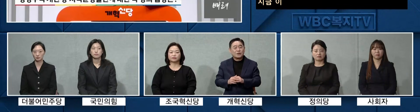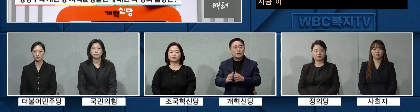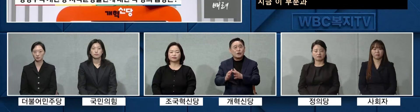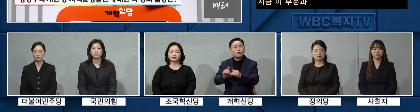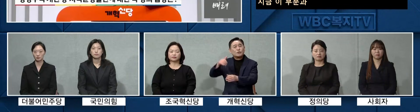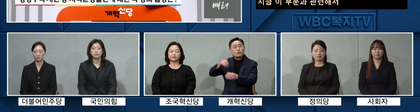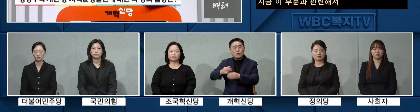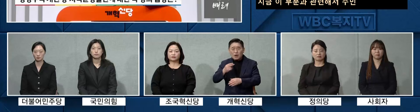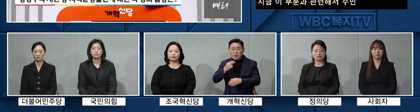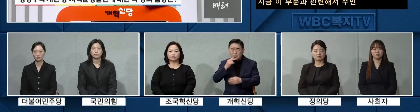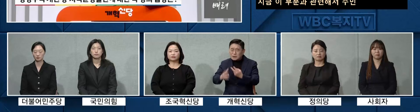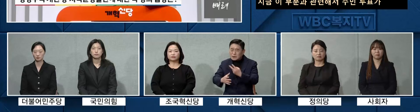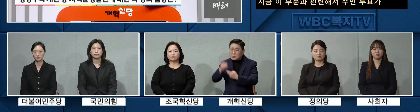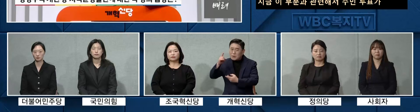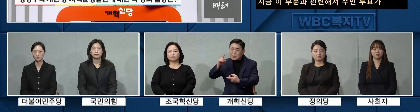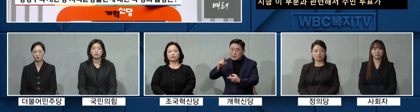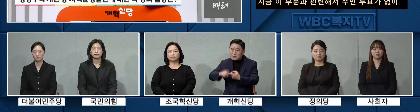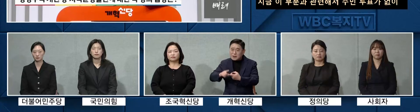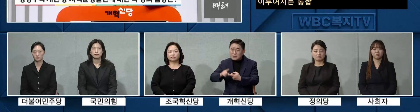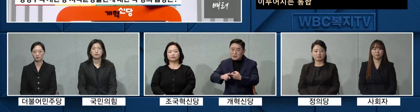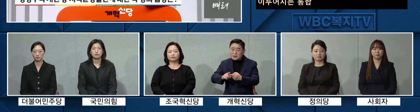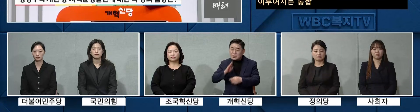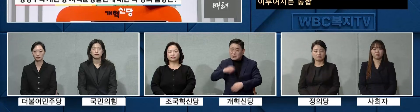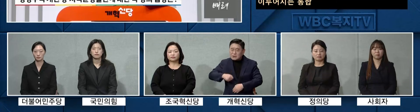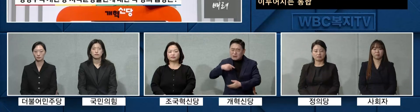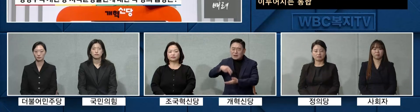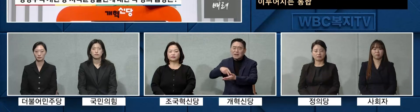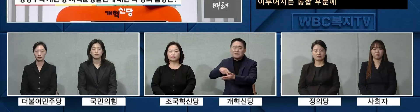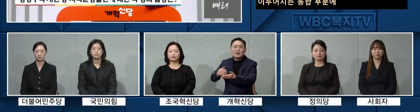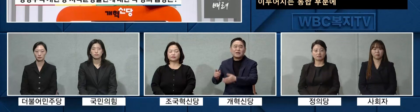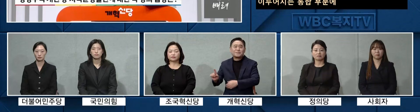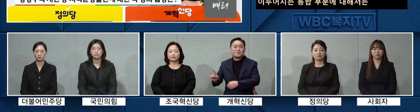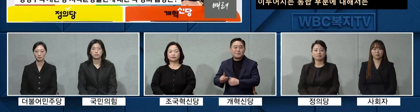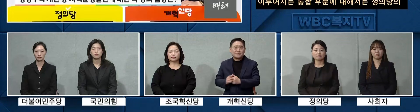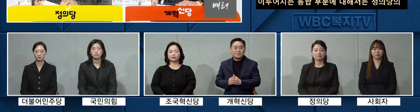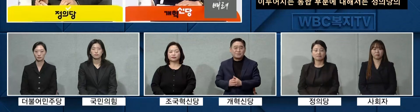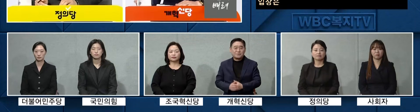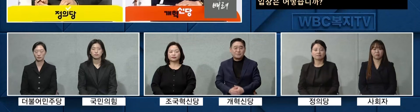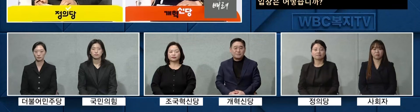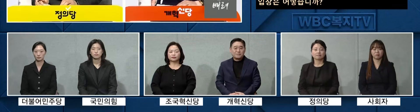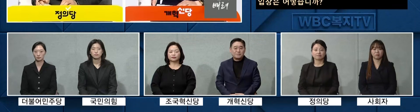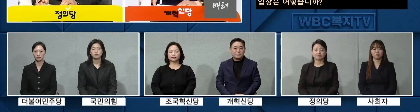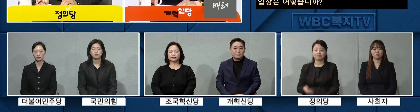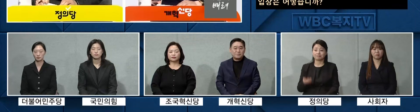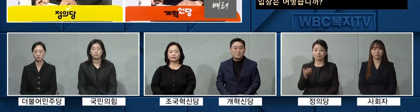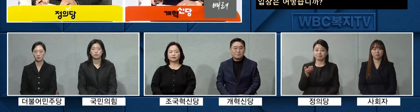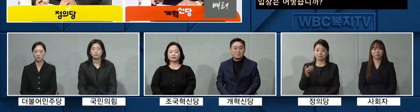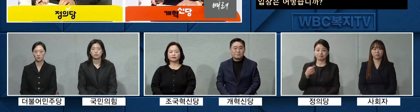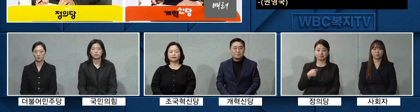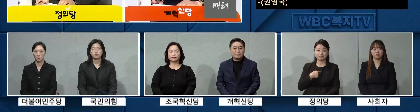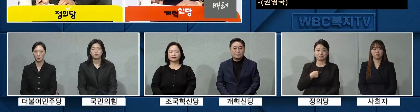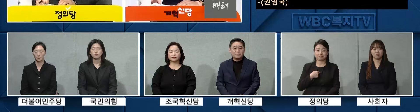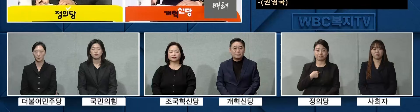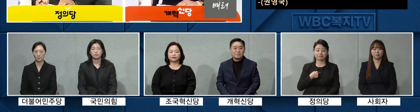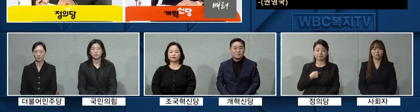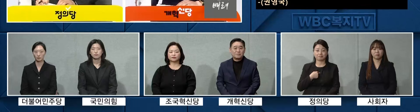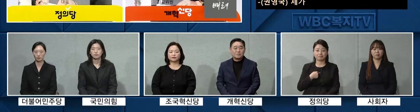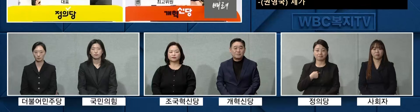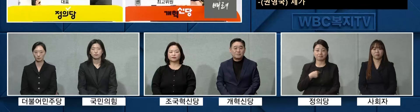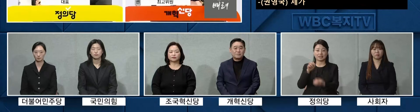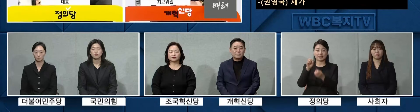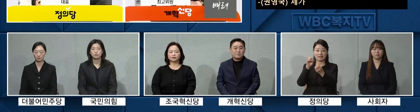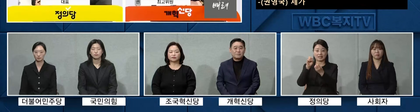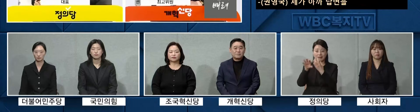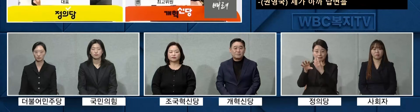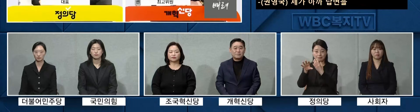없이 이루어지는 통합 부분에 대해서는 정의당의 입장은 어떻습니까? 예, 제가 아까 그 답변을 할